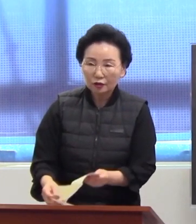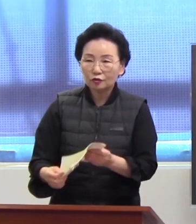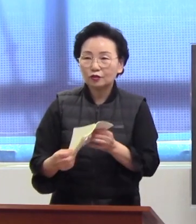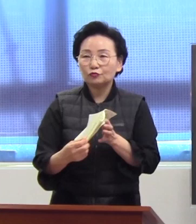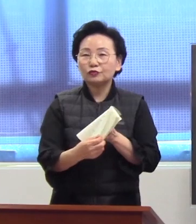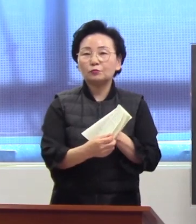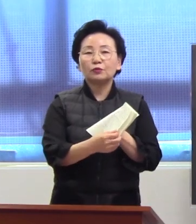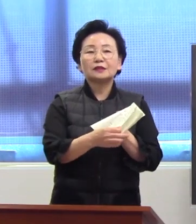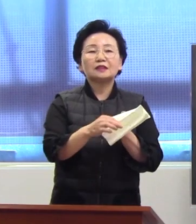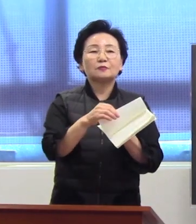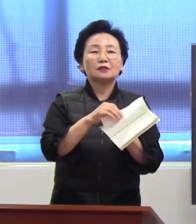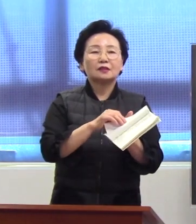여기는 이제 우리 목사님들